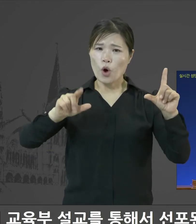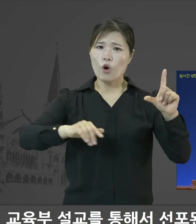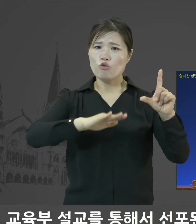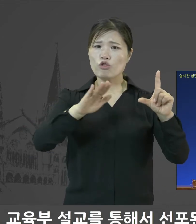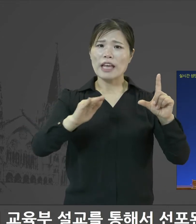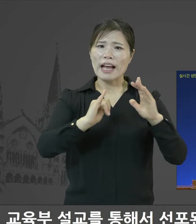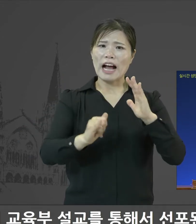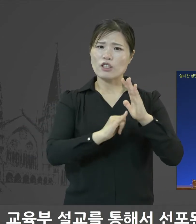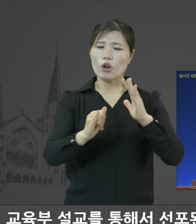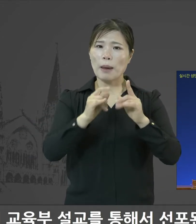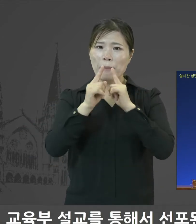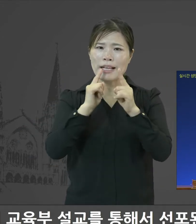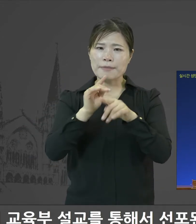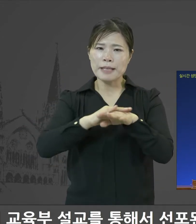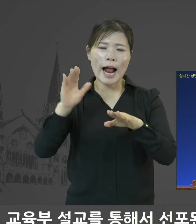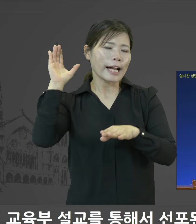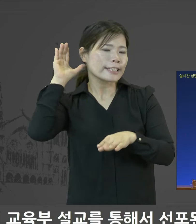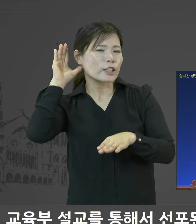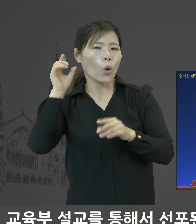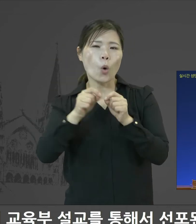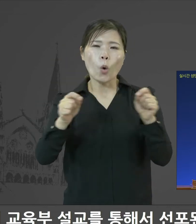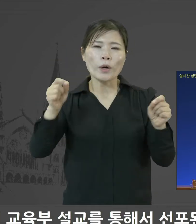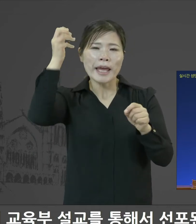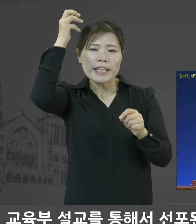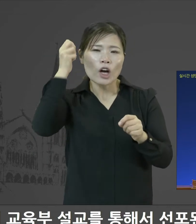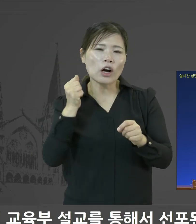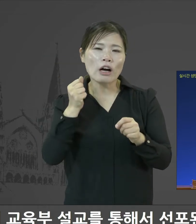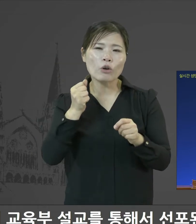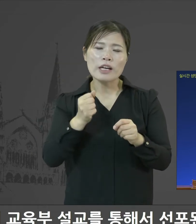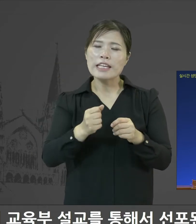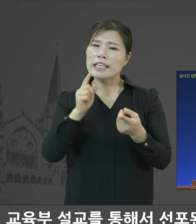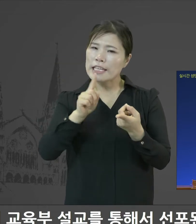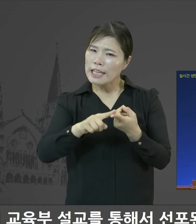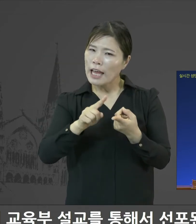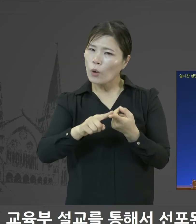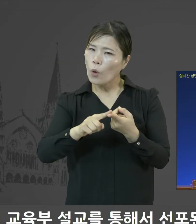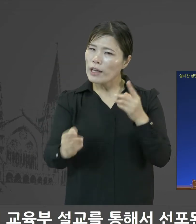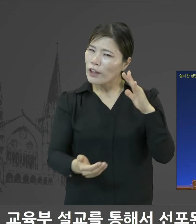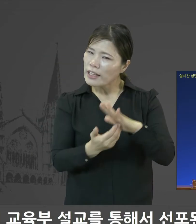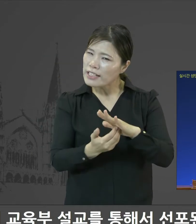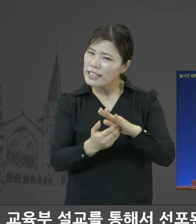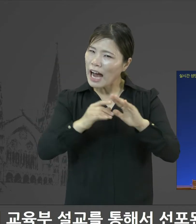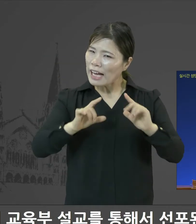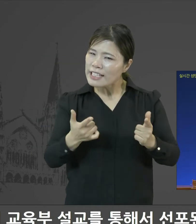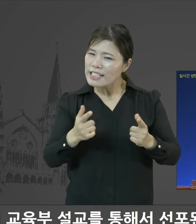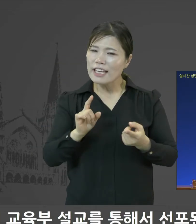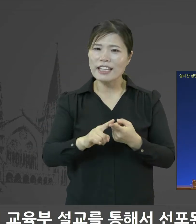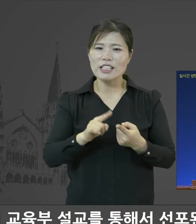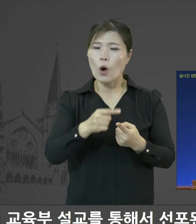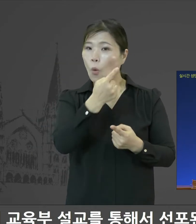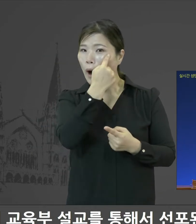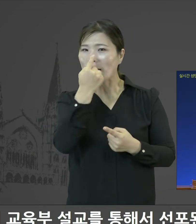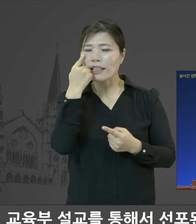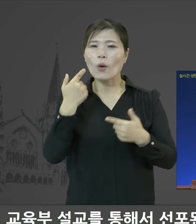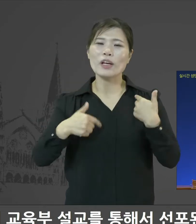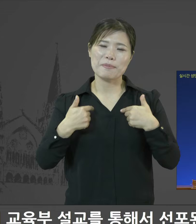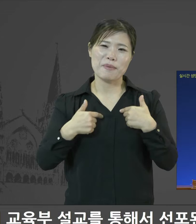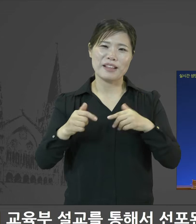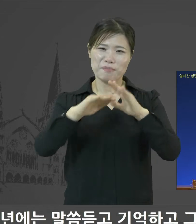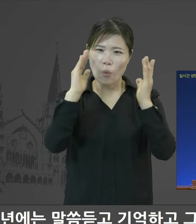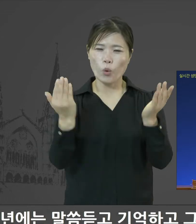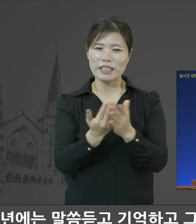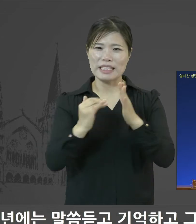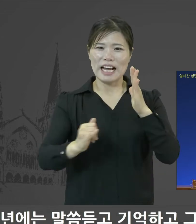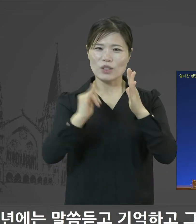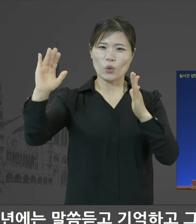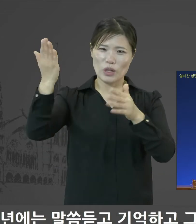듣고 쏙쏙 듣고 오래 잘 기억하고 그거 그대로 되는지 안 되는지 확인해 나가고 확인하고 기뻐하는 중에는 모든 가족들이 되어야